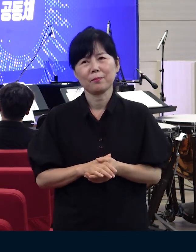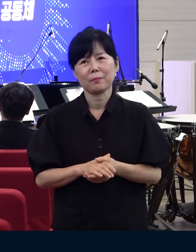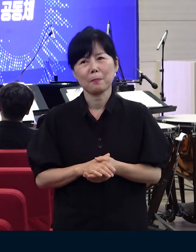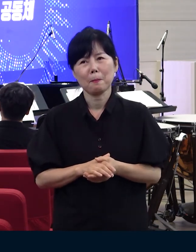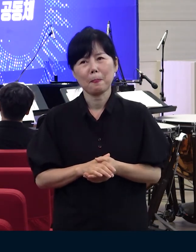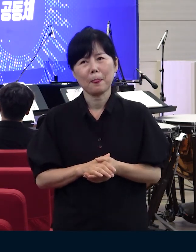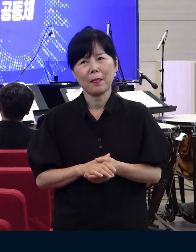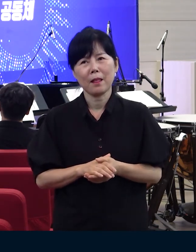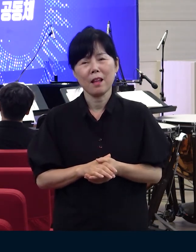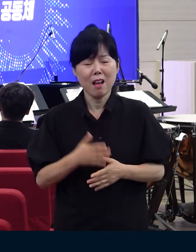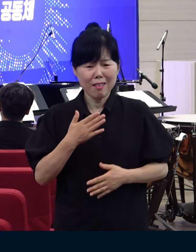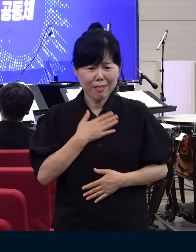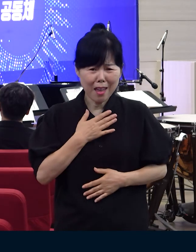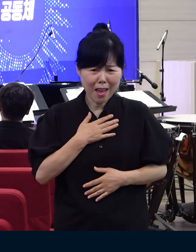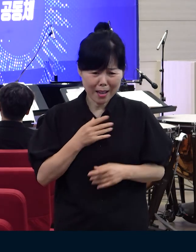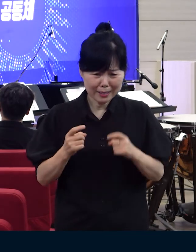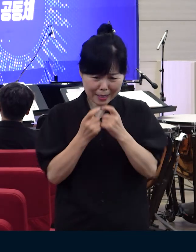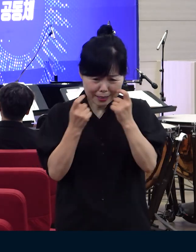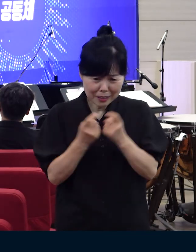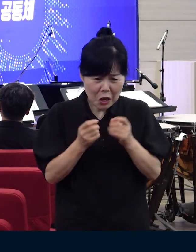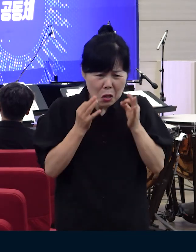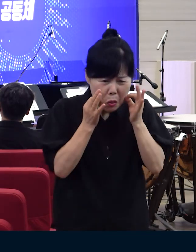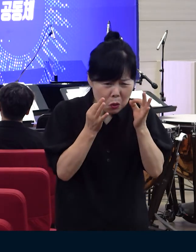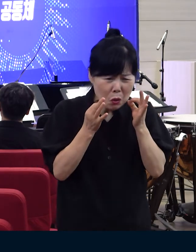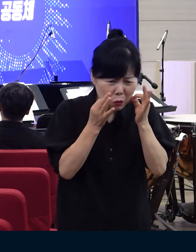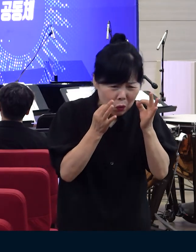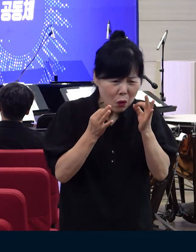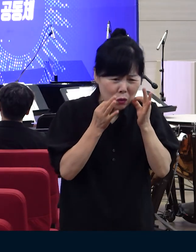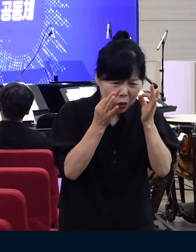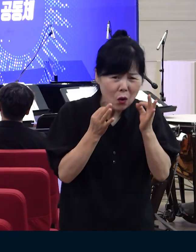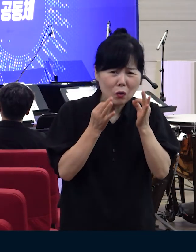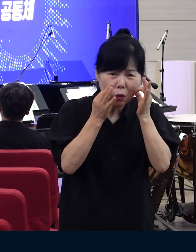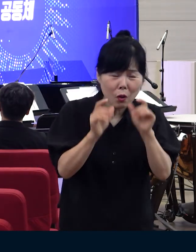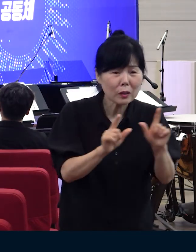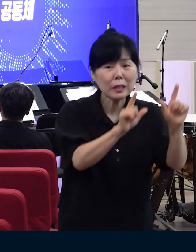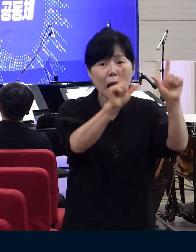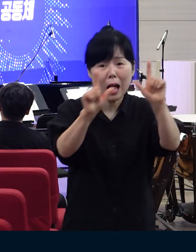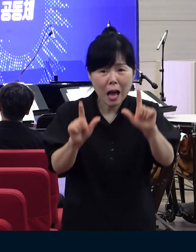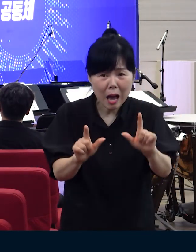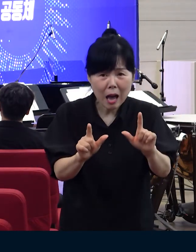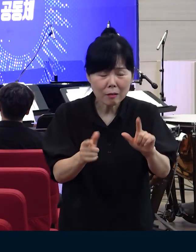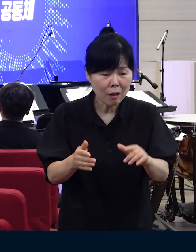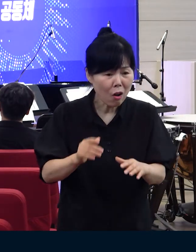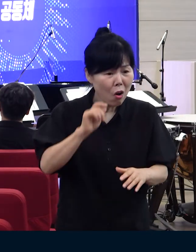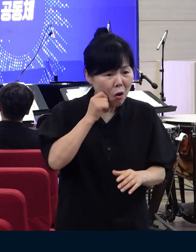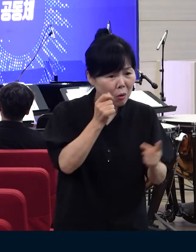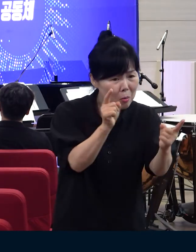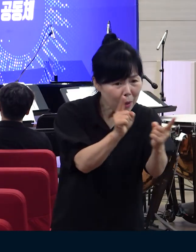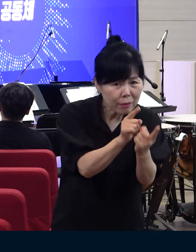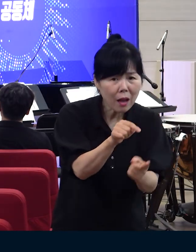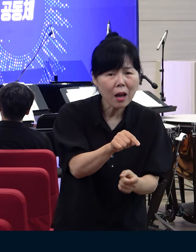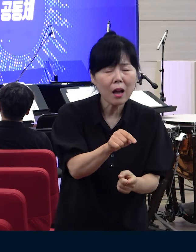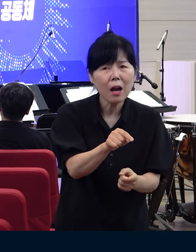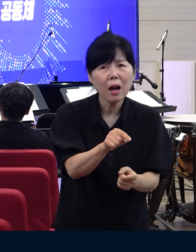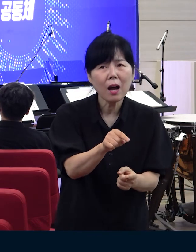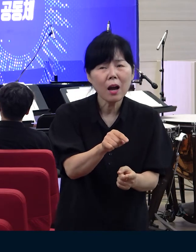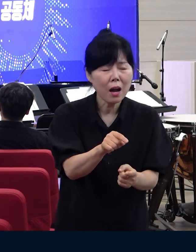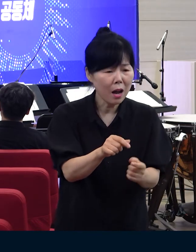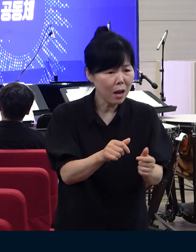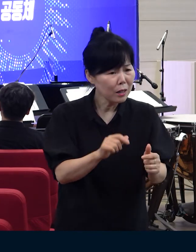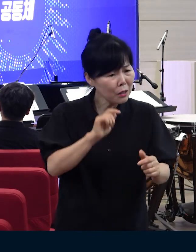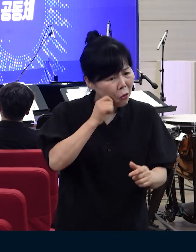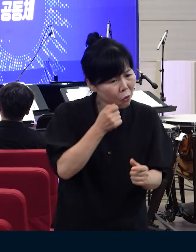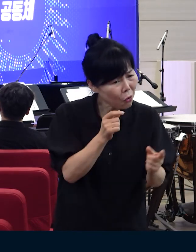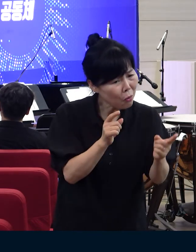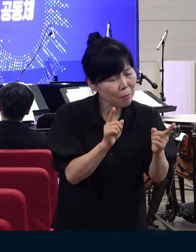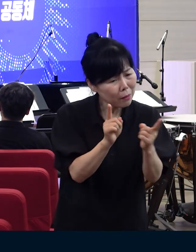우리가 아무리 애를 써도요, 우리의 삶은요, 우리 삶 가운데 이 어려움은요, 우리가 사실 이기고 해치고 나갈